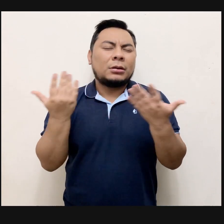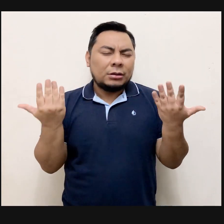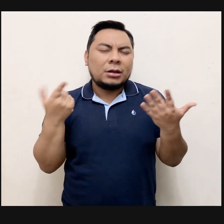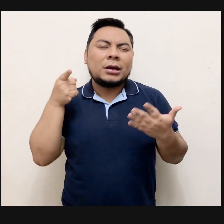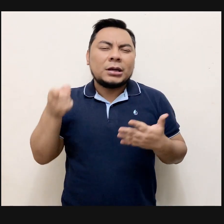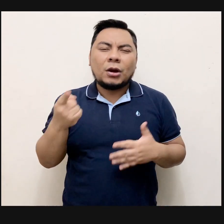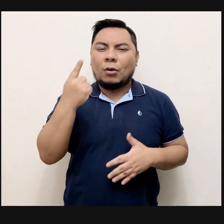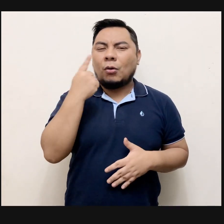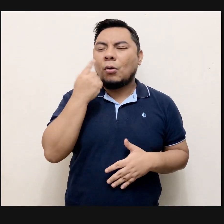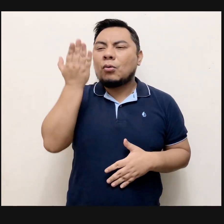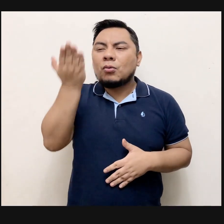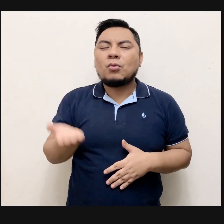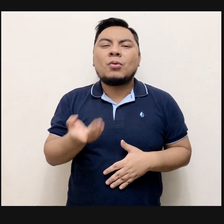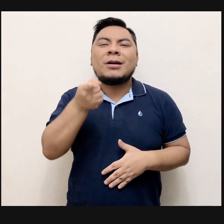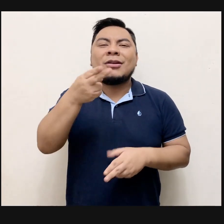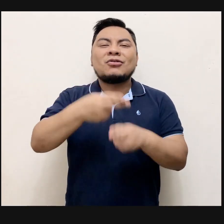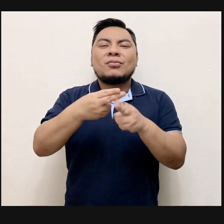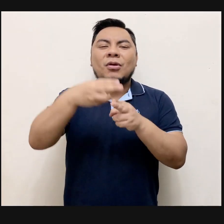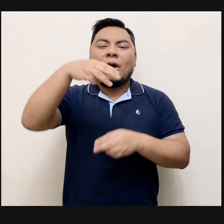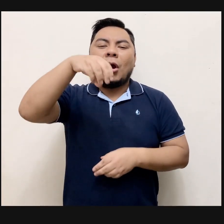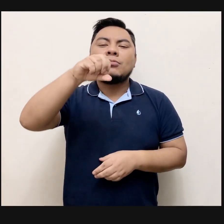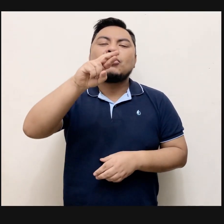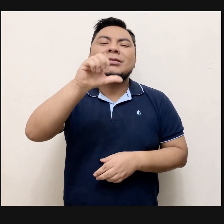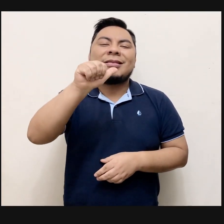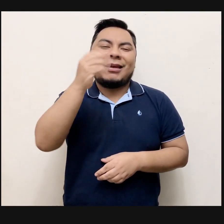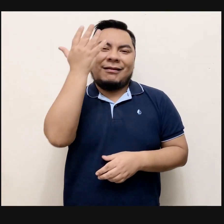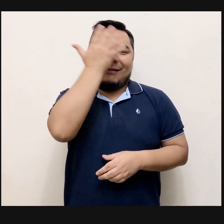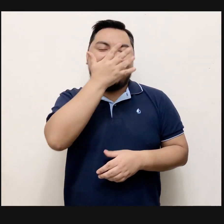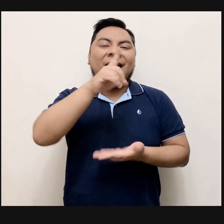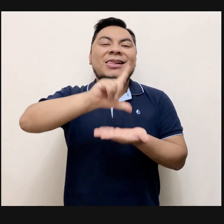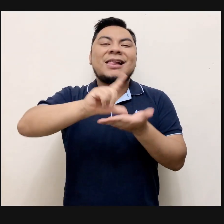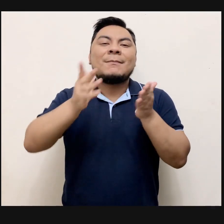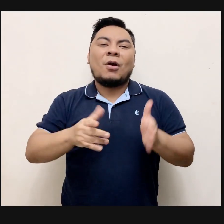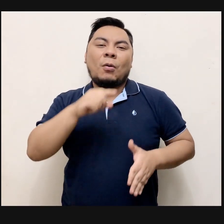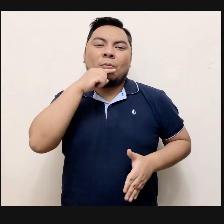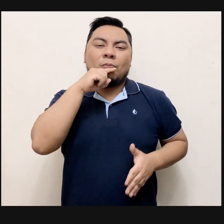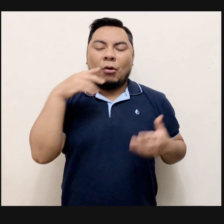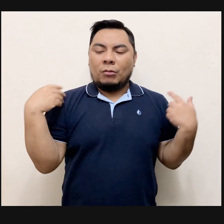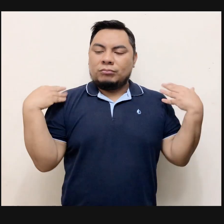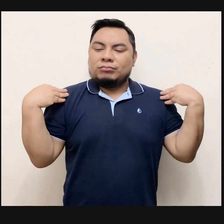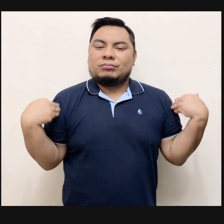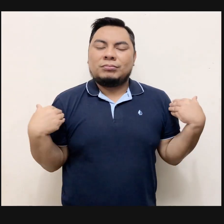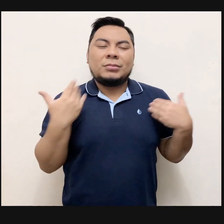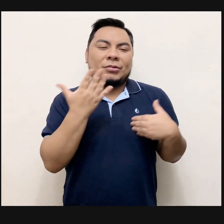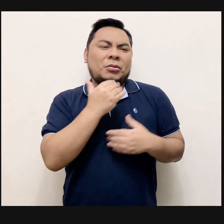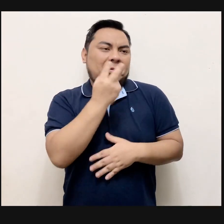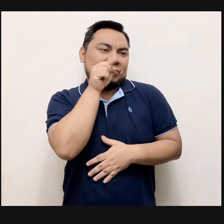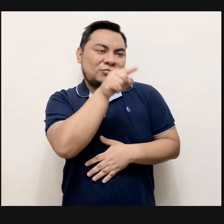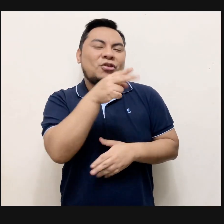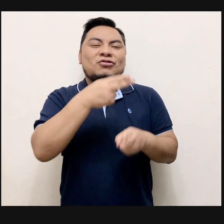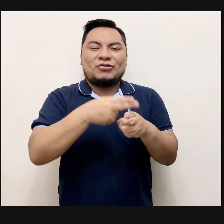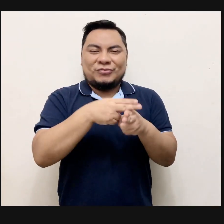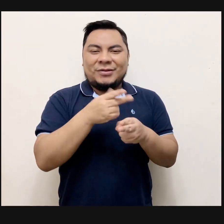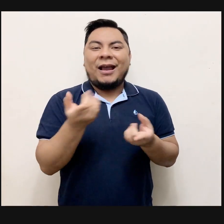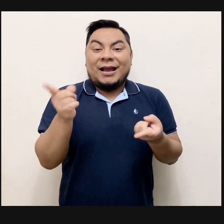mucho tiempo se le conoció como Morena Limeña, y así nos referimos a ella con cariño coloquial hasta